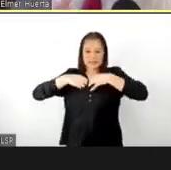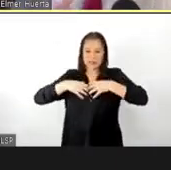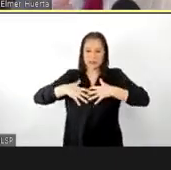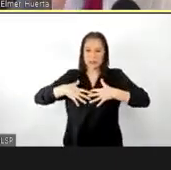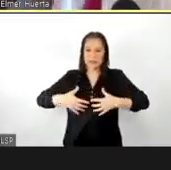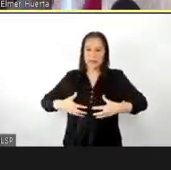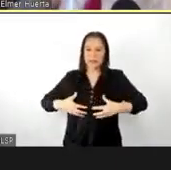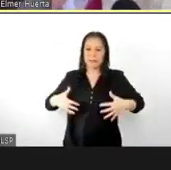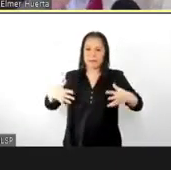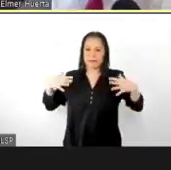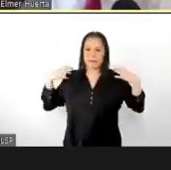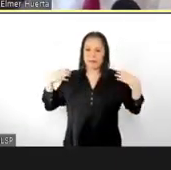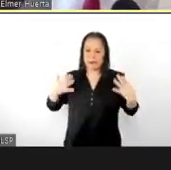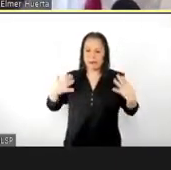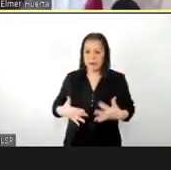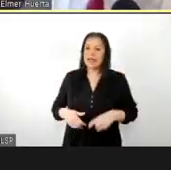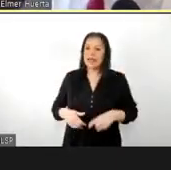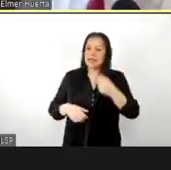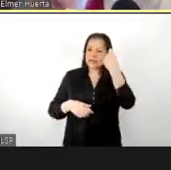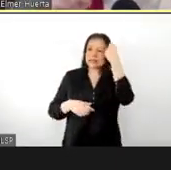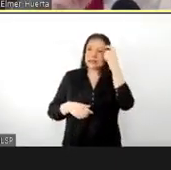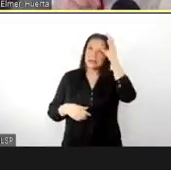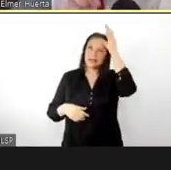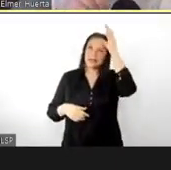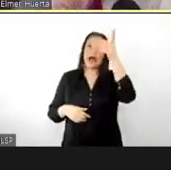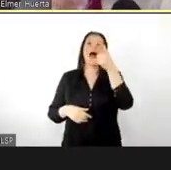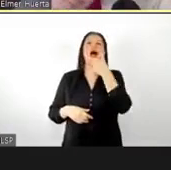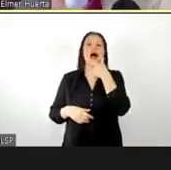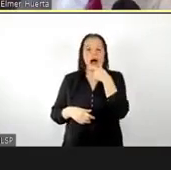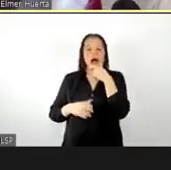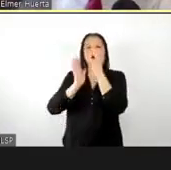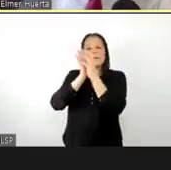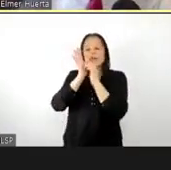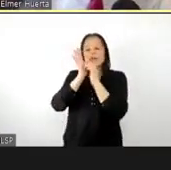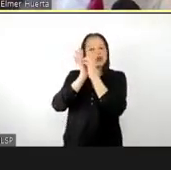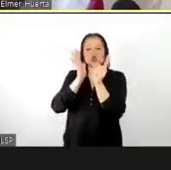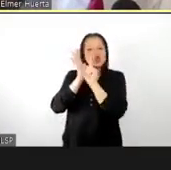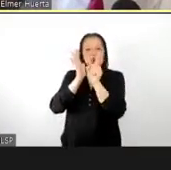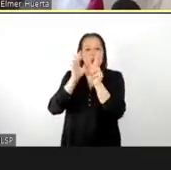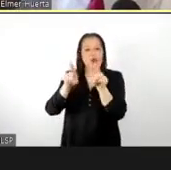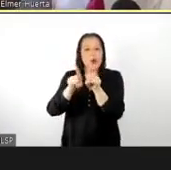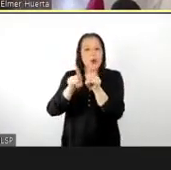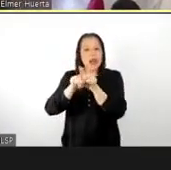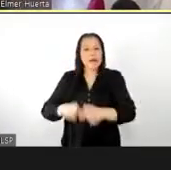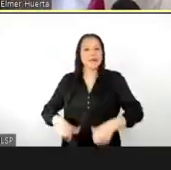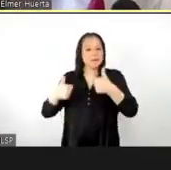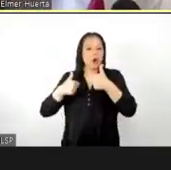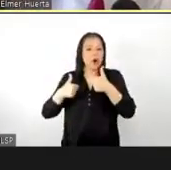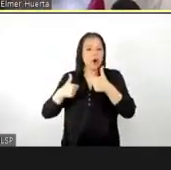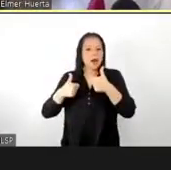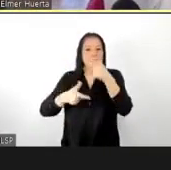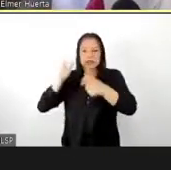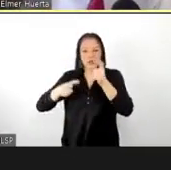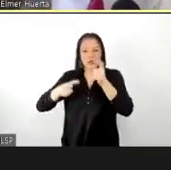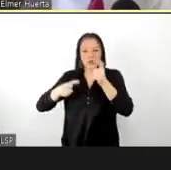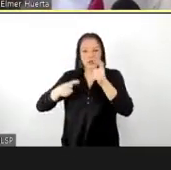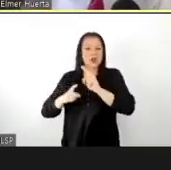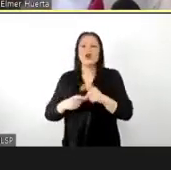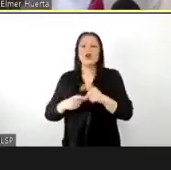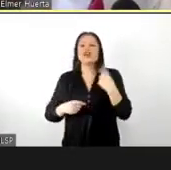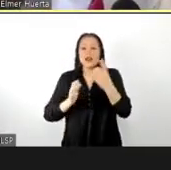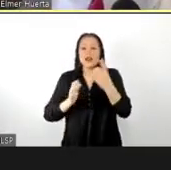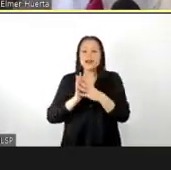bien. Si entendemos ese concepto de que el virus no es un ser vivo y que su única función es